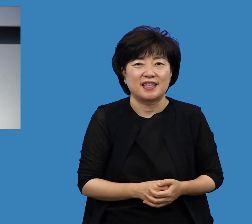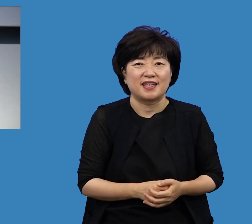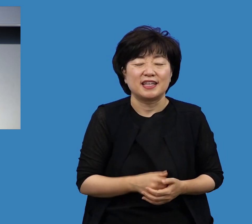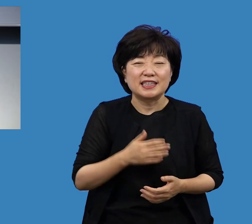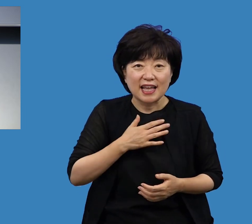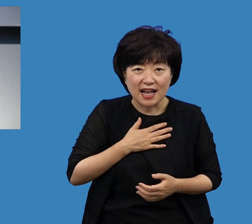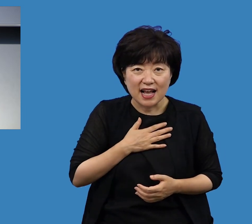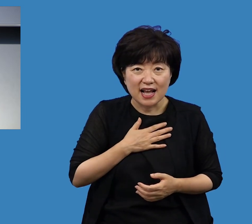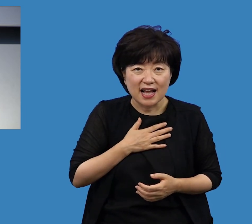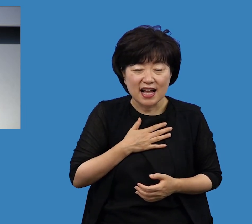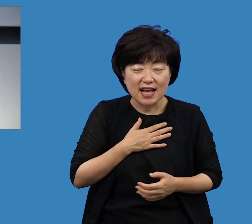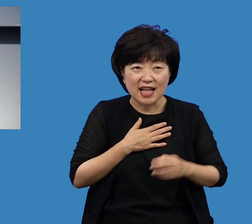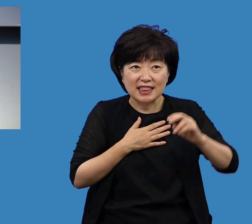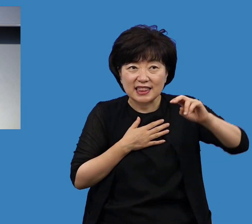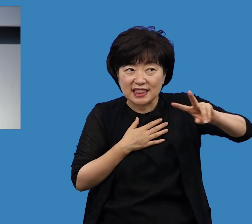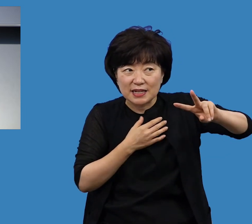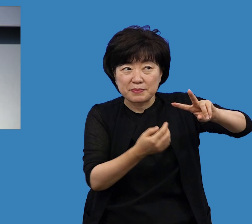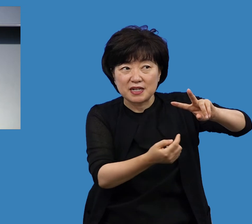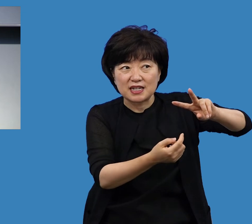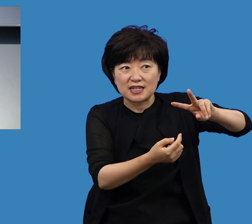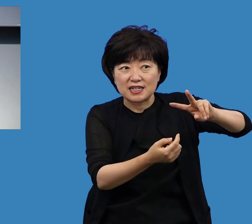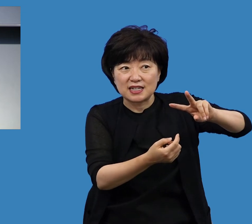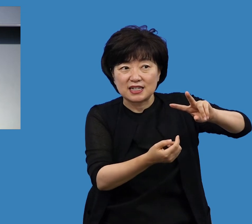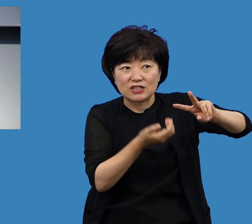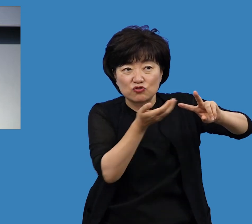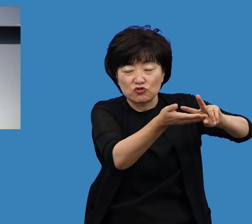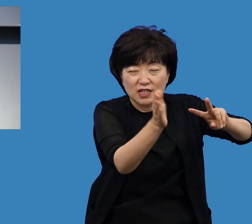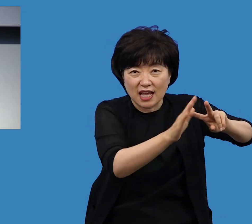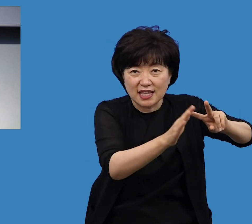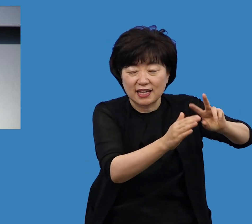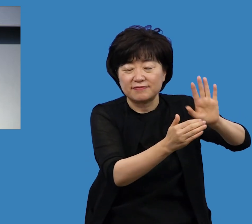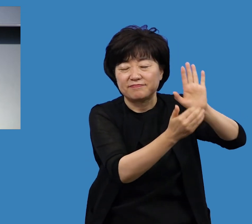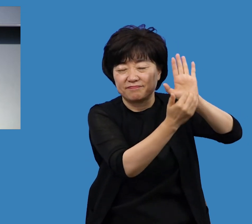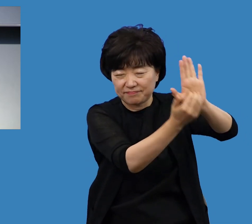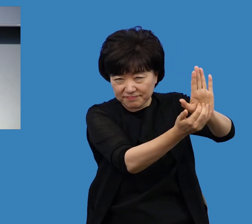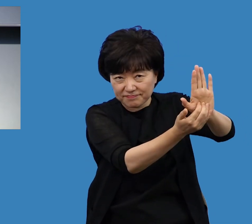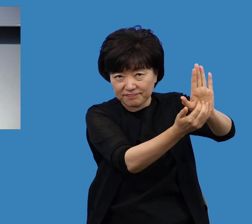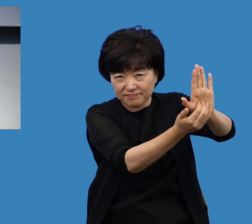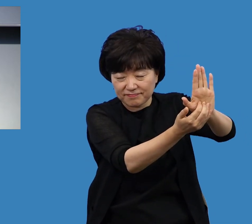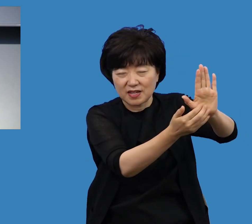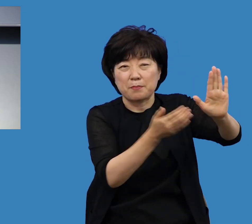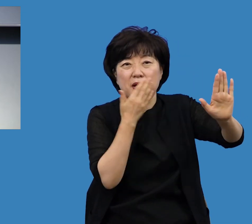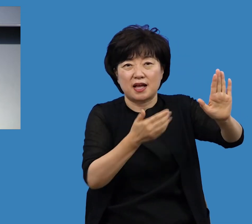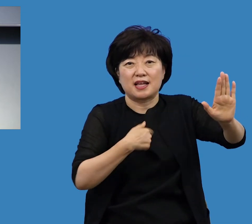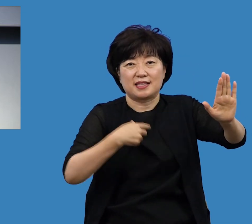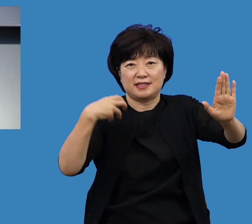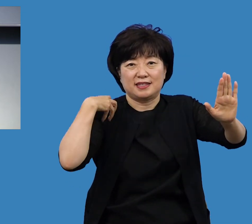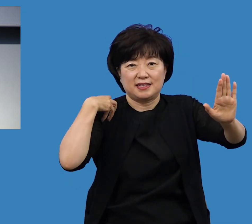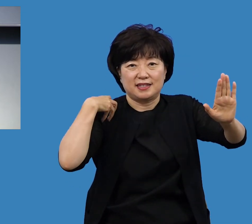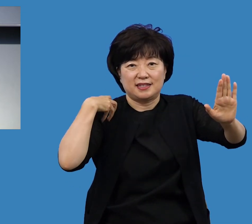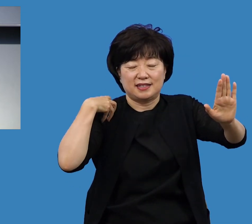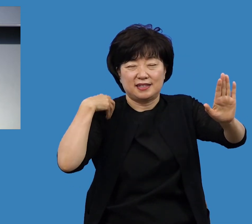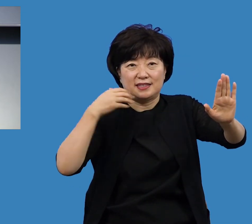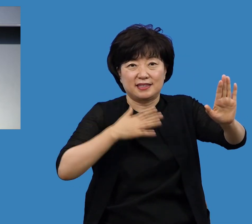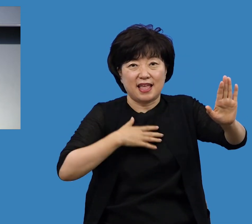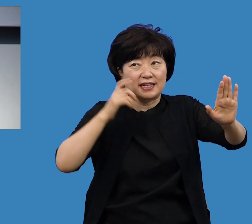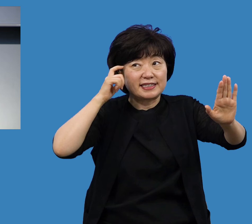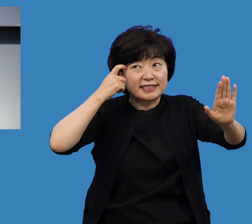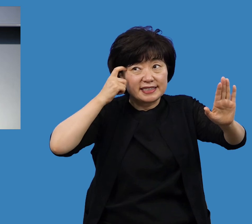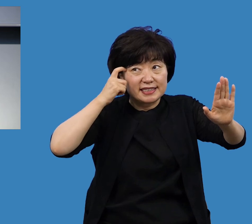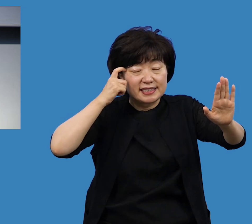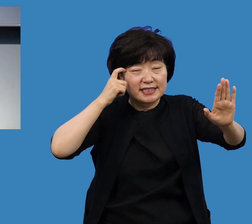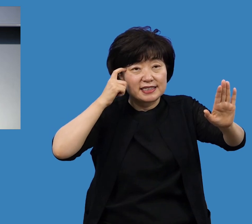우리가 틈을 주지 않는 것까지는 할 수가 있어요. 틈을 주지 않는 것까지는. 그러니까 무슨 얘기냐면 우리의 의지를